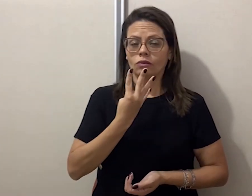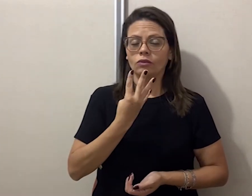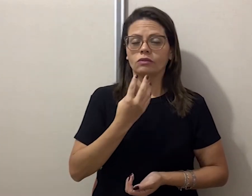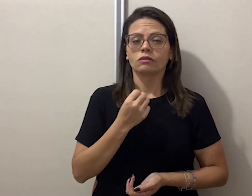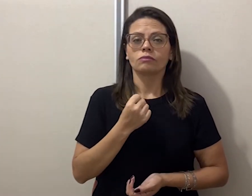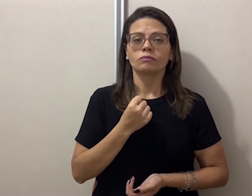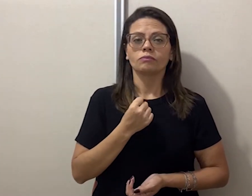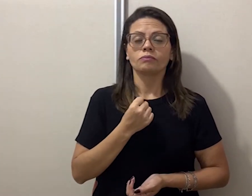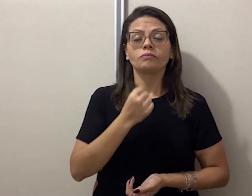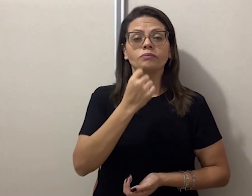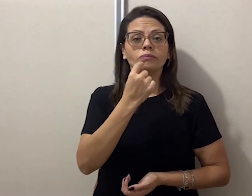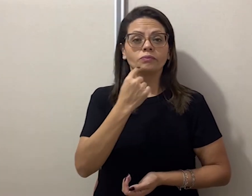4 horas.